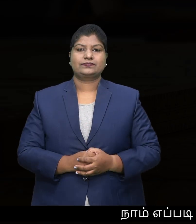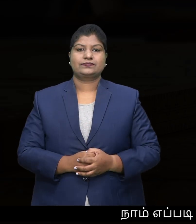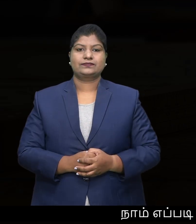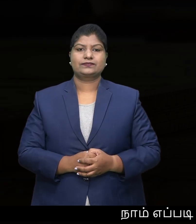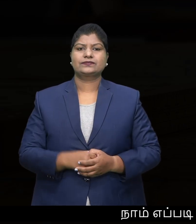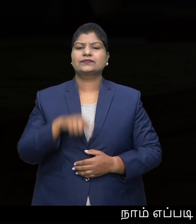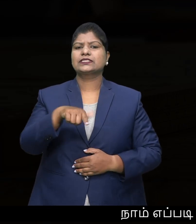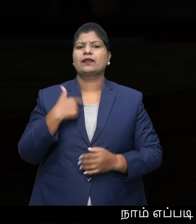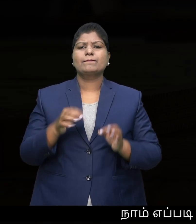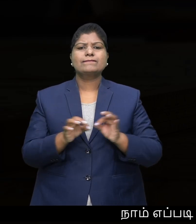நாம் எப்படி அளவிடுவது,